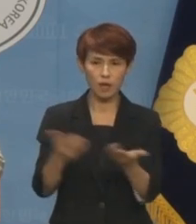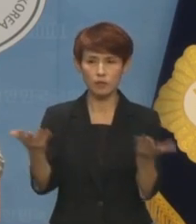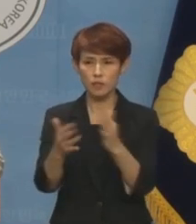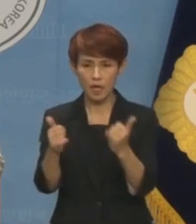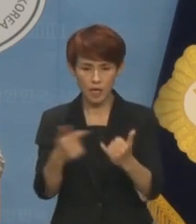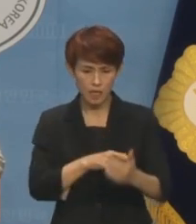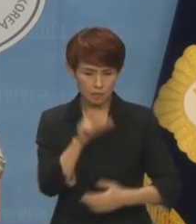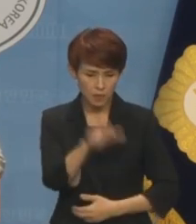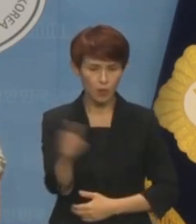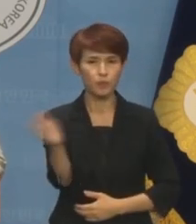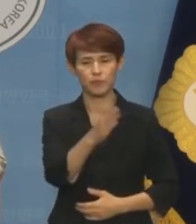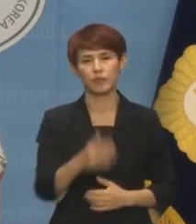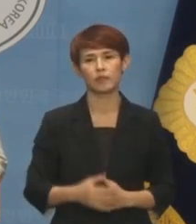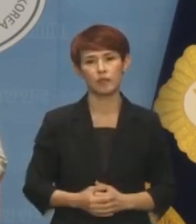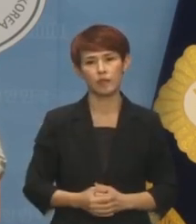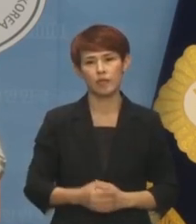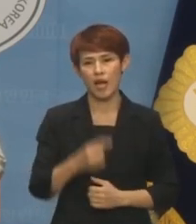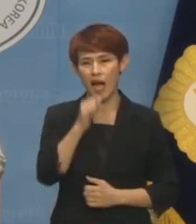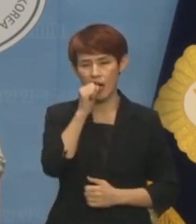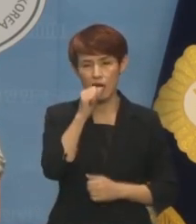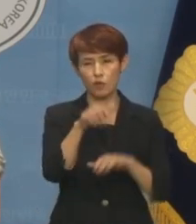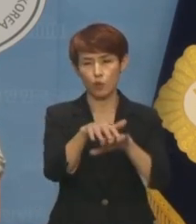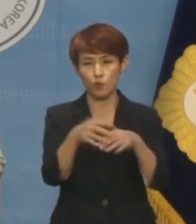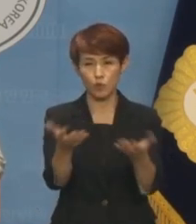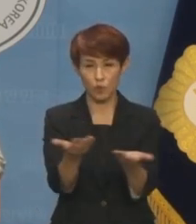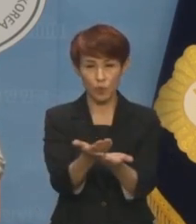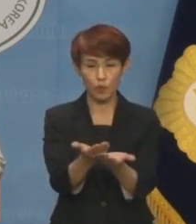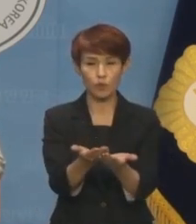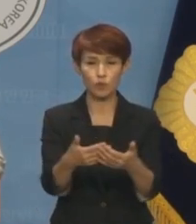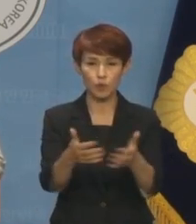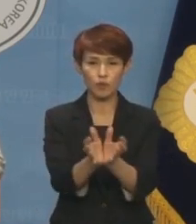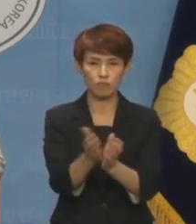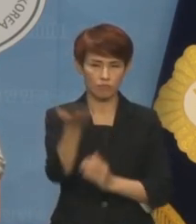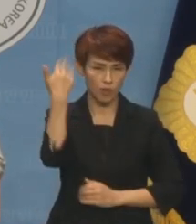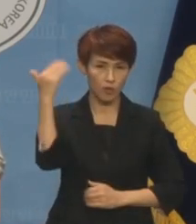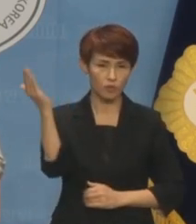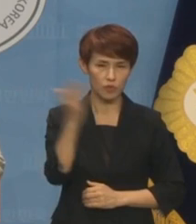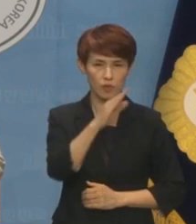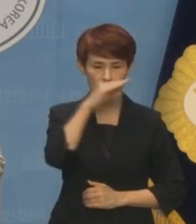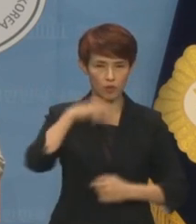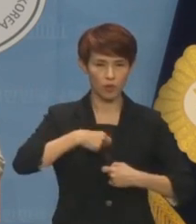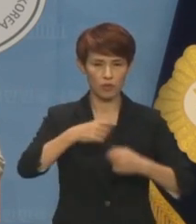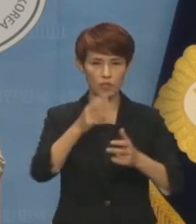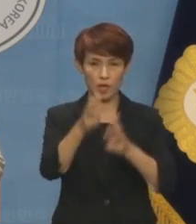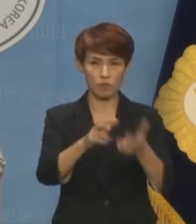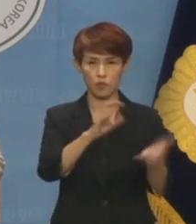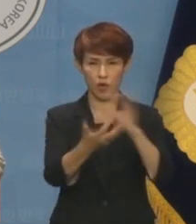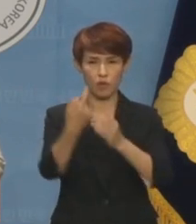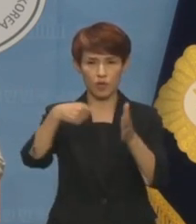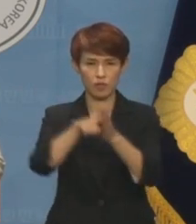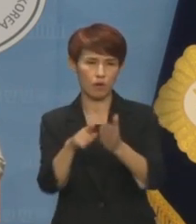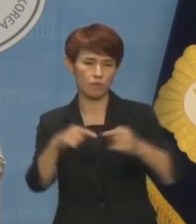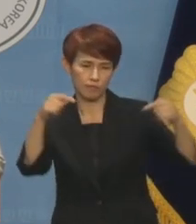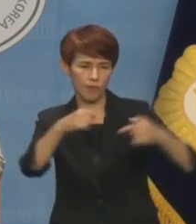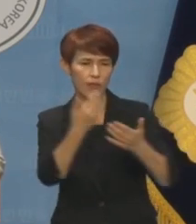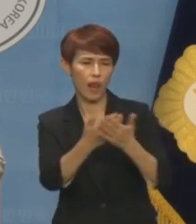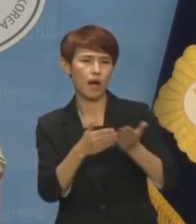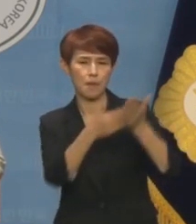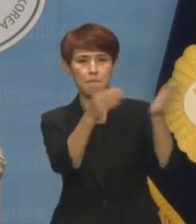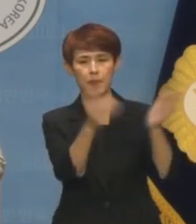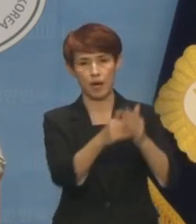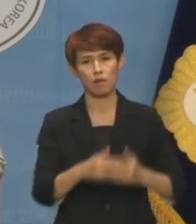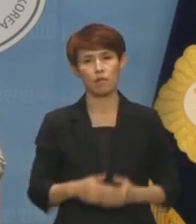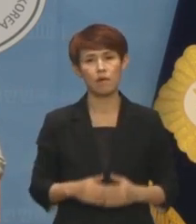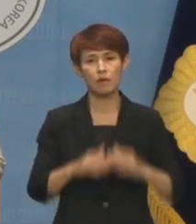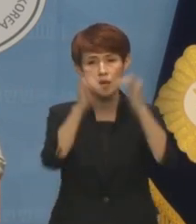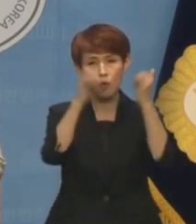없습니다. 금속노조는 수년 전부터 정의로운 산업전환을 위한 노동교섭을 요구하였습니다. 사회적 위기